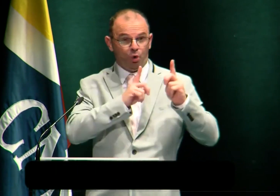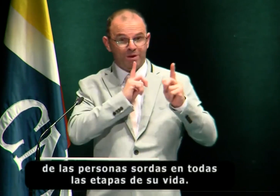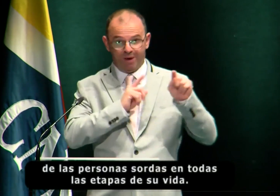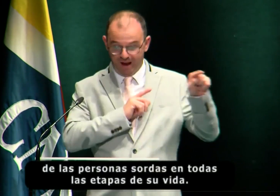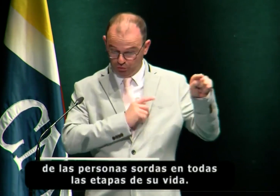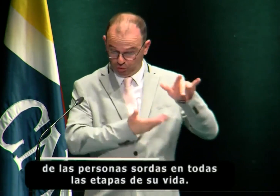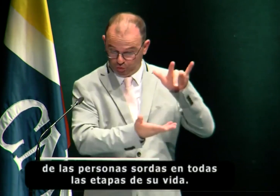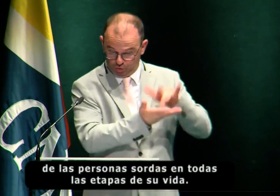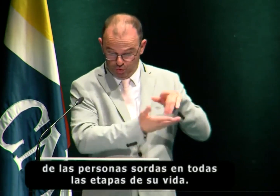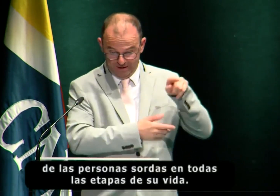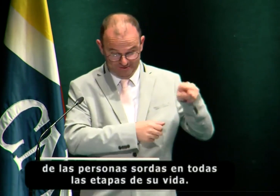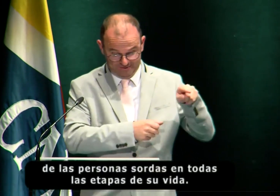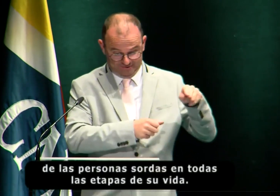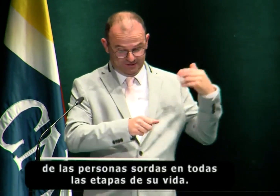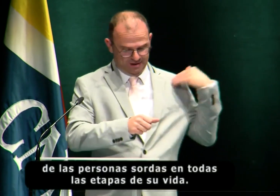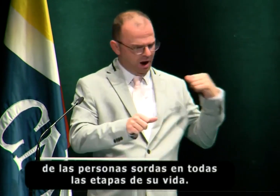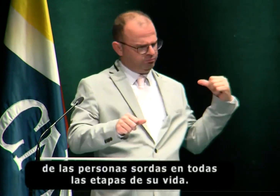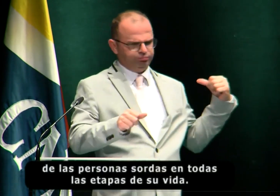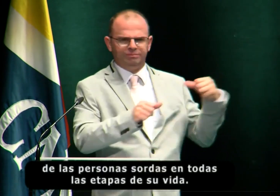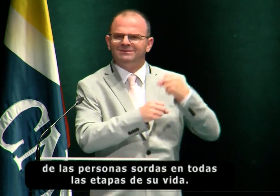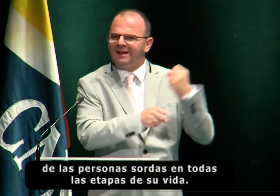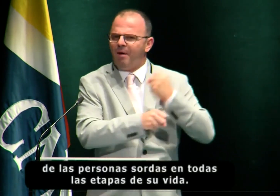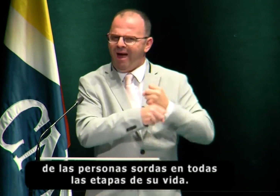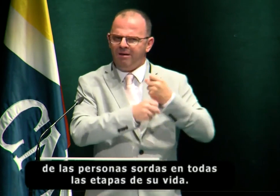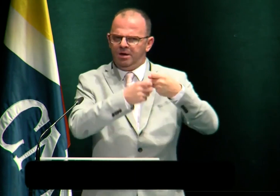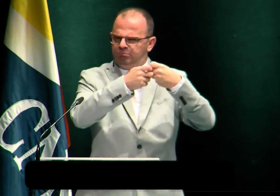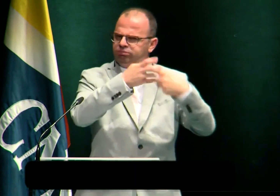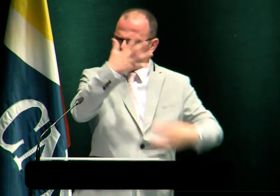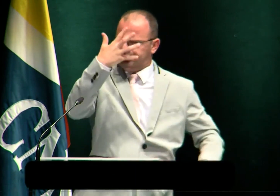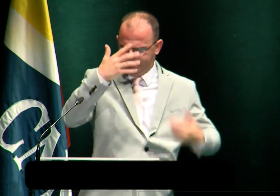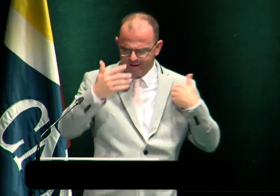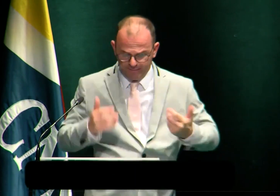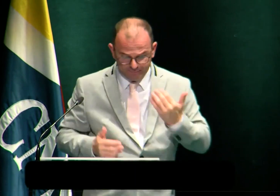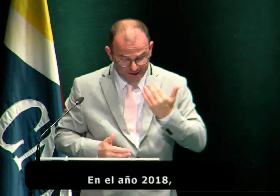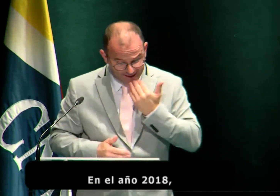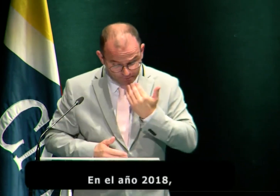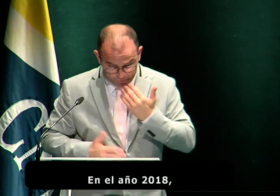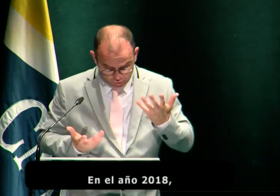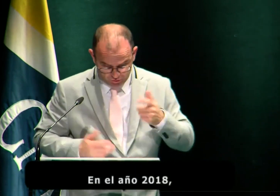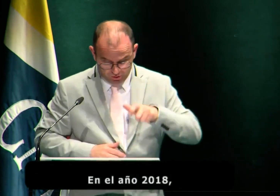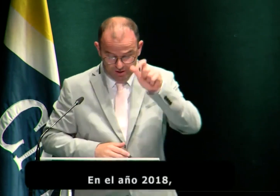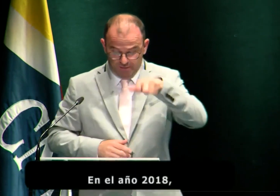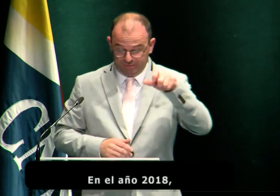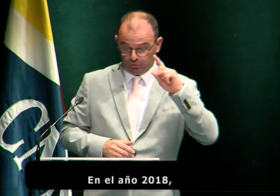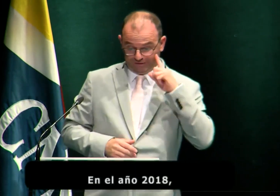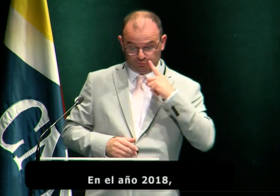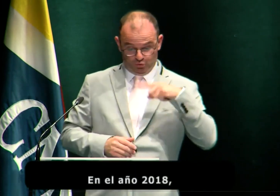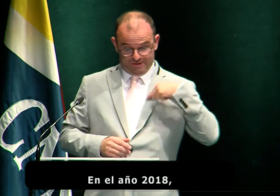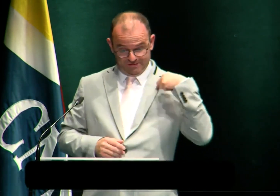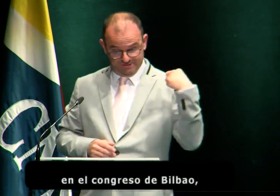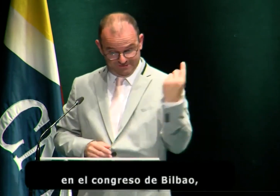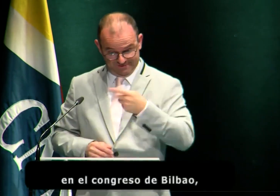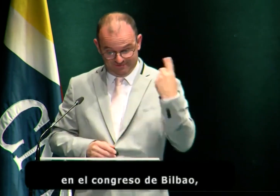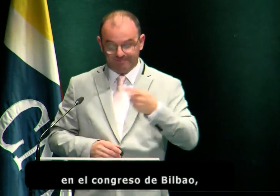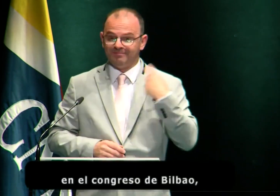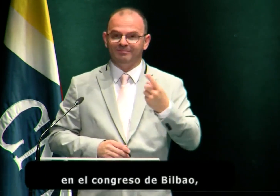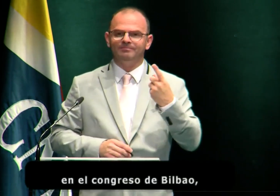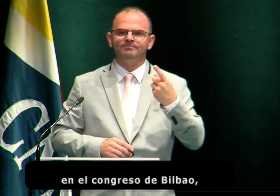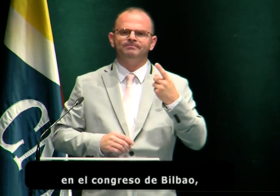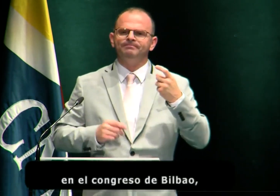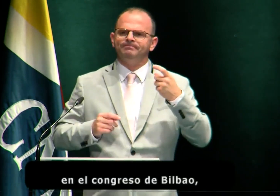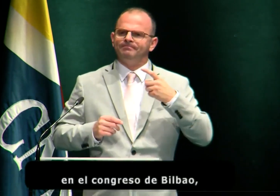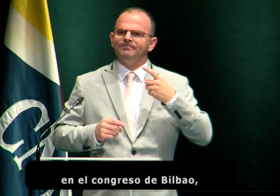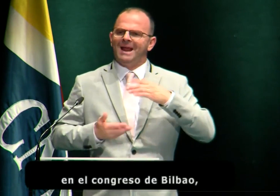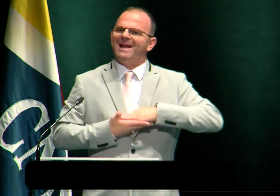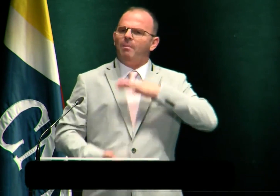En el año 2018, en el Congreso de Bilbao, estuvimos trabajando en diferentes medidas, como por